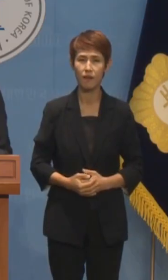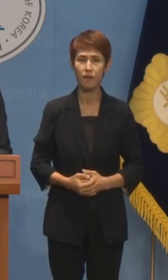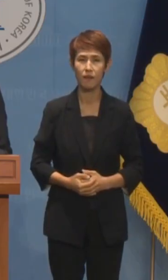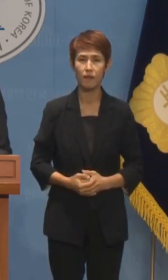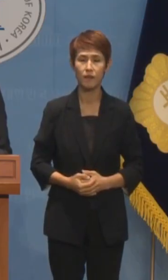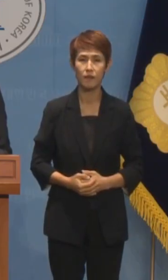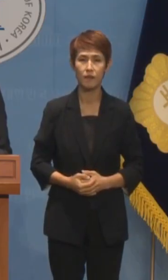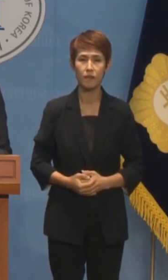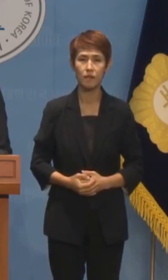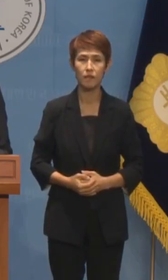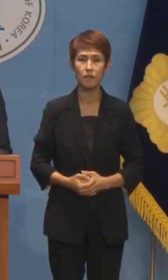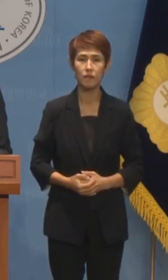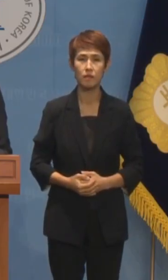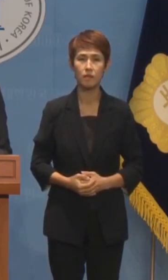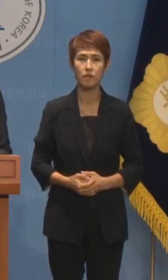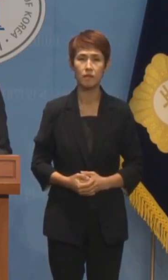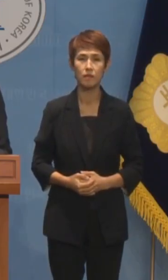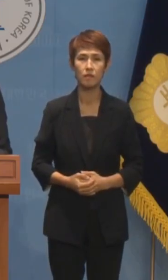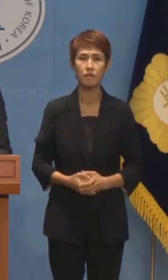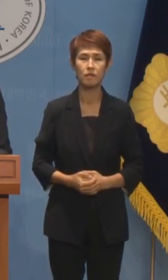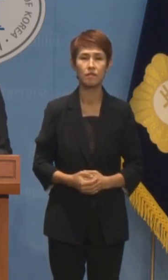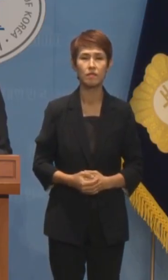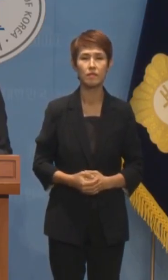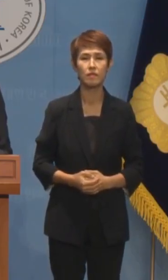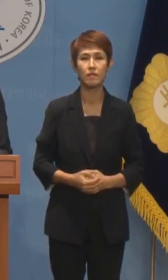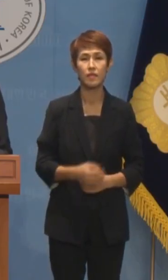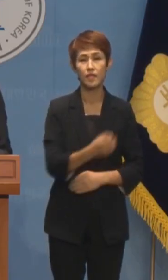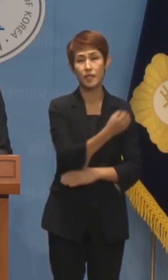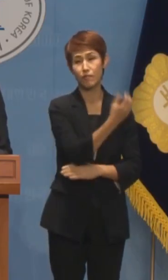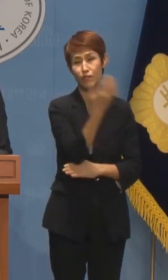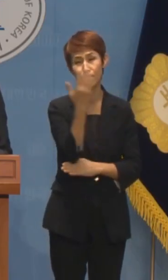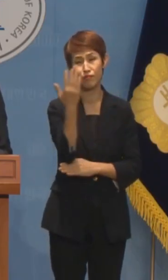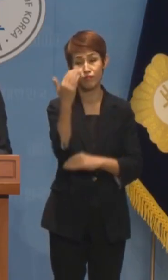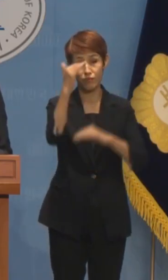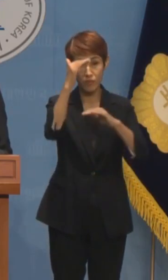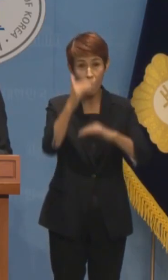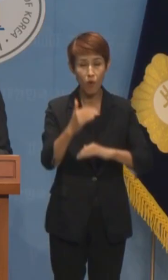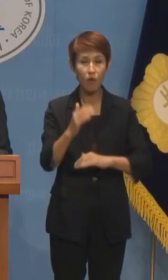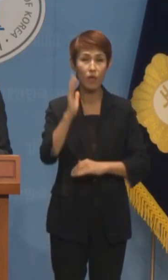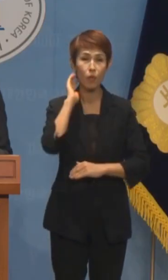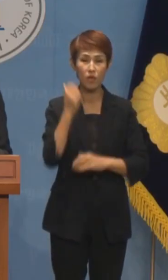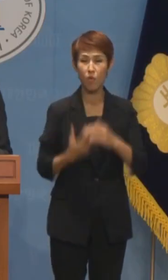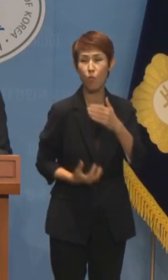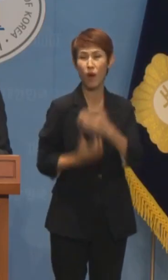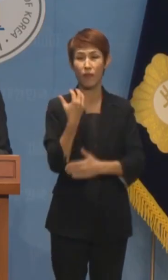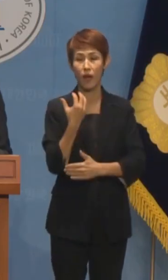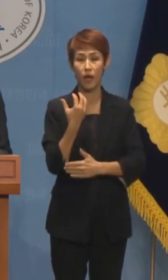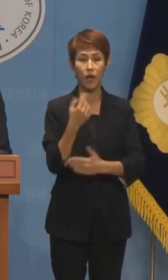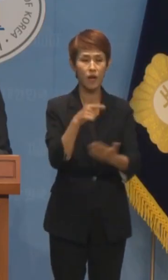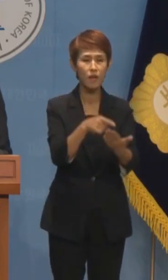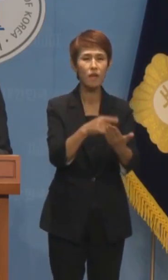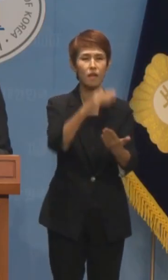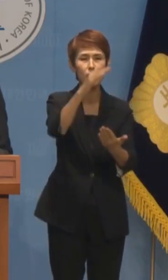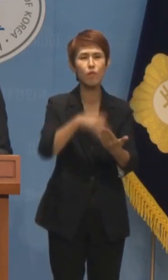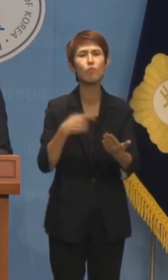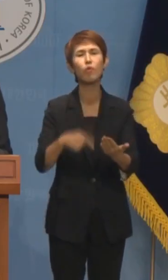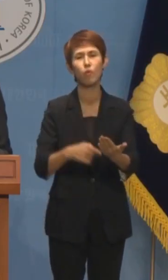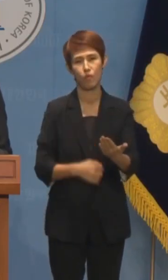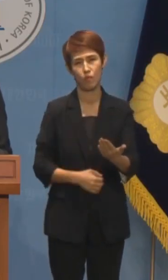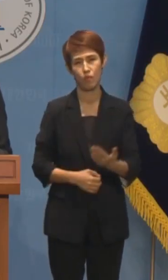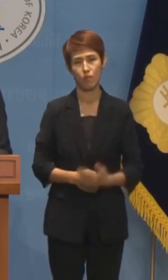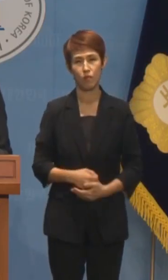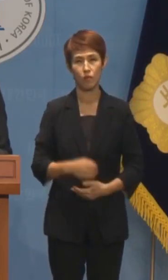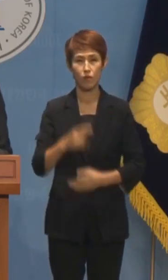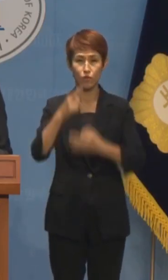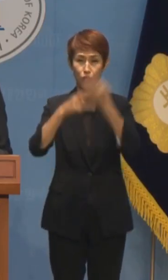그러면 매번 신문지상을 뒤덮었던 대통령의 경로는 대체 뭡니까? 윤석열